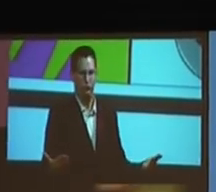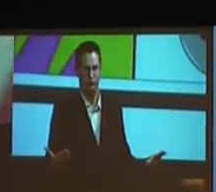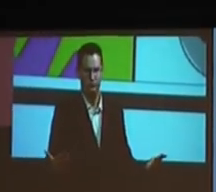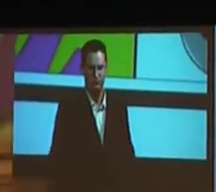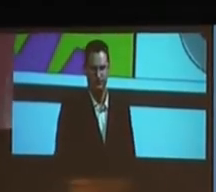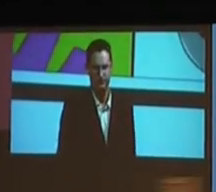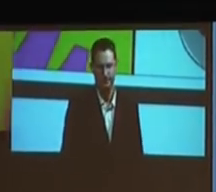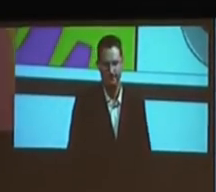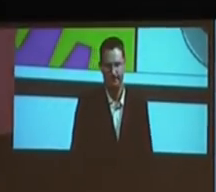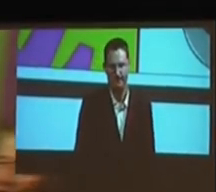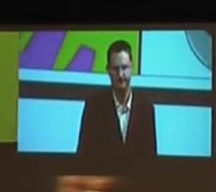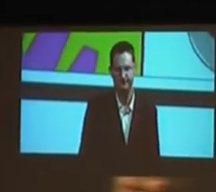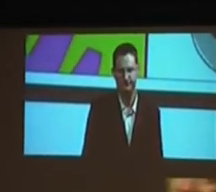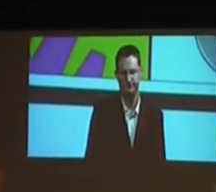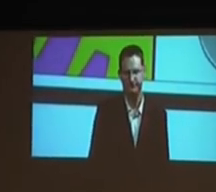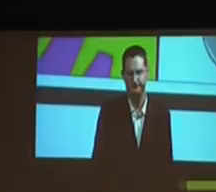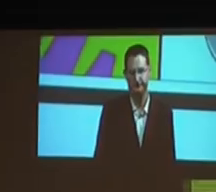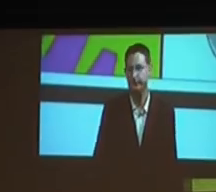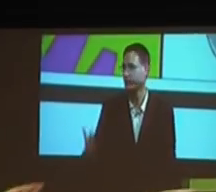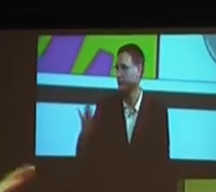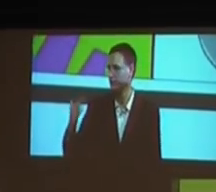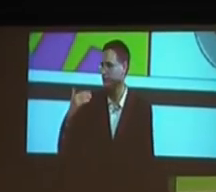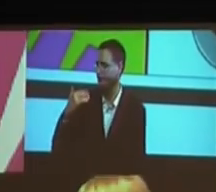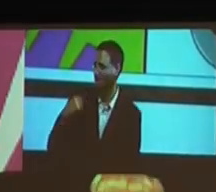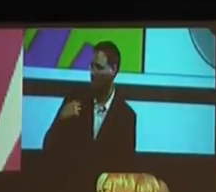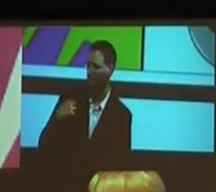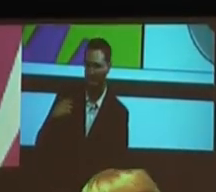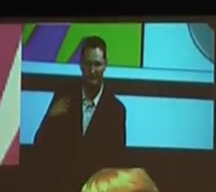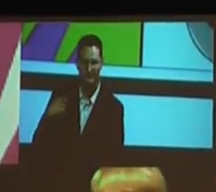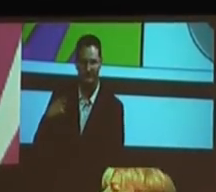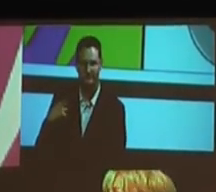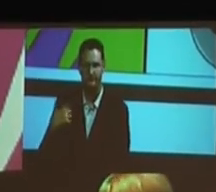Kinder, die das wirklich gebrauchen können, denen wird es verboten. Das finde ich extrem paradox.